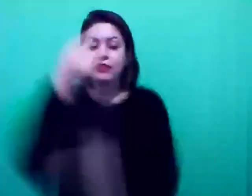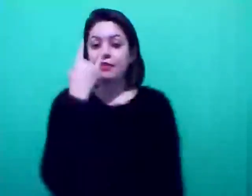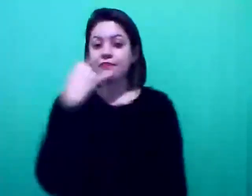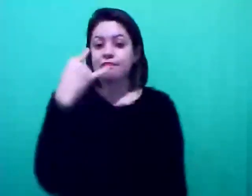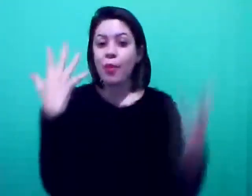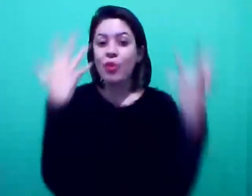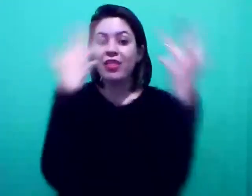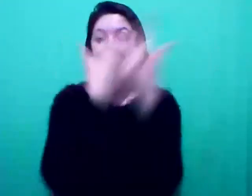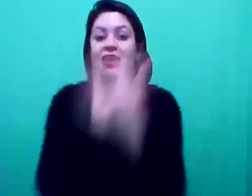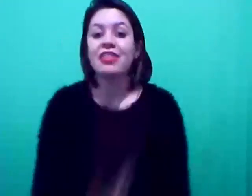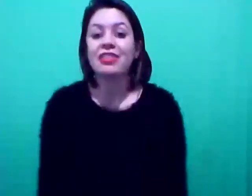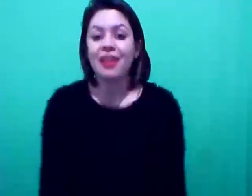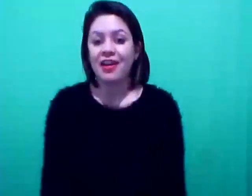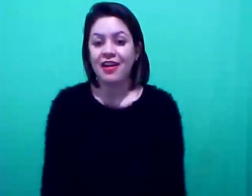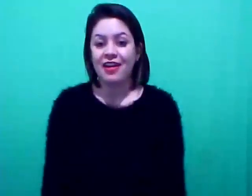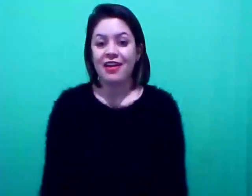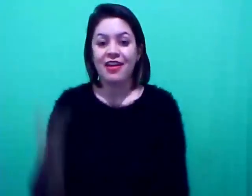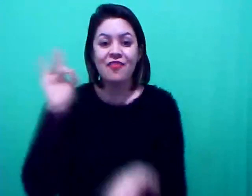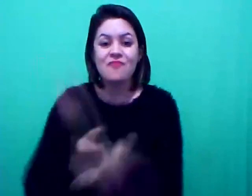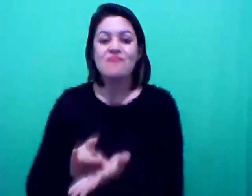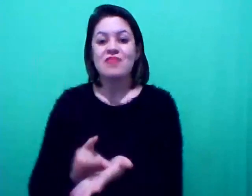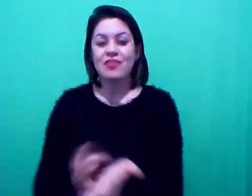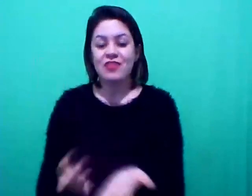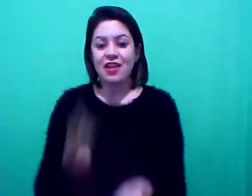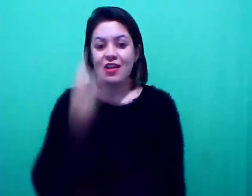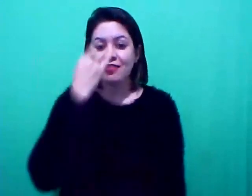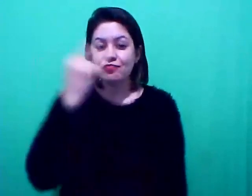Como que é a música na língua de sinais, como que é a questão visual